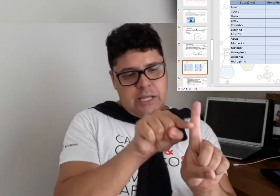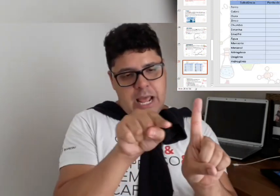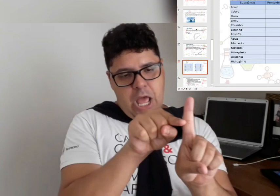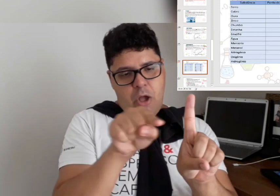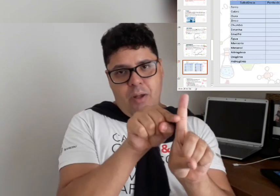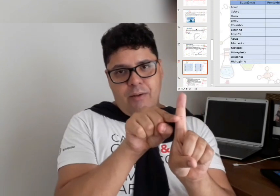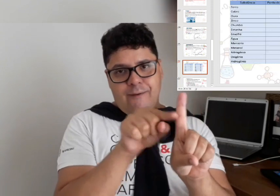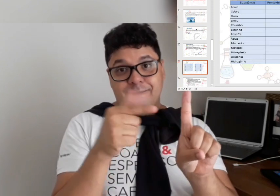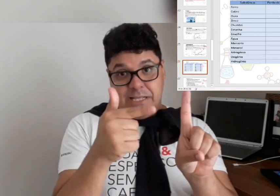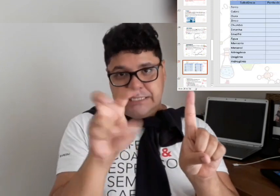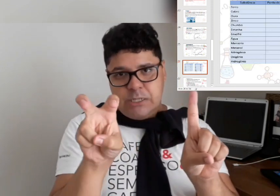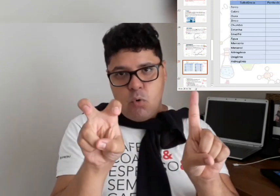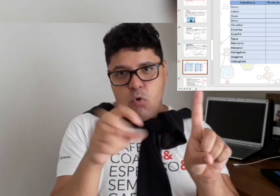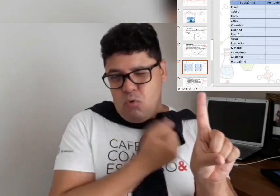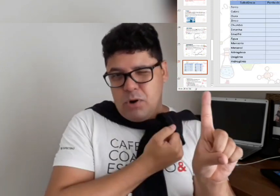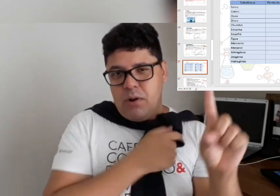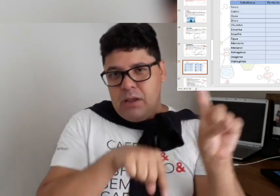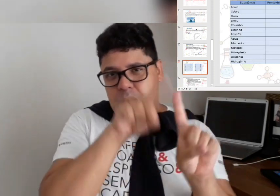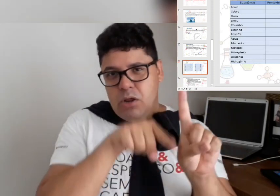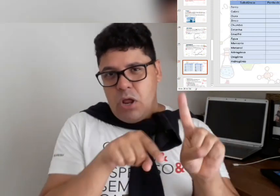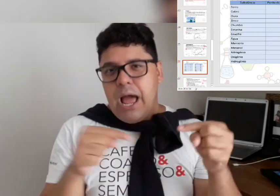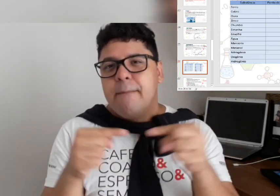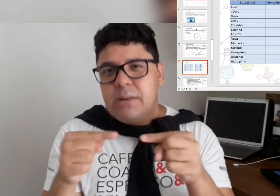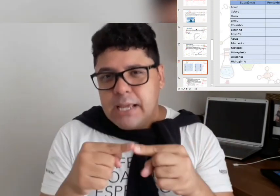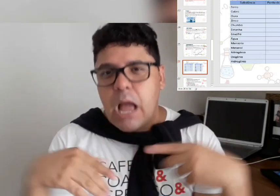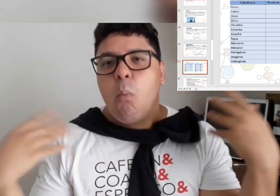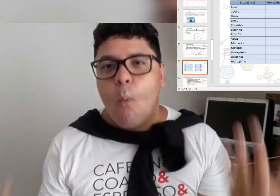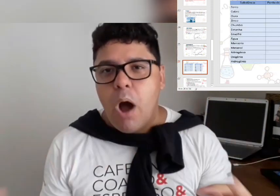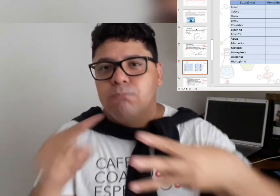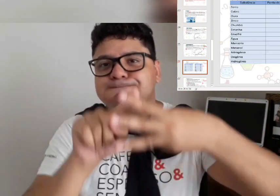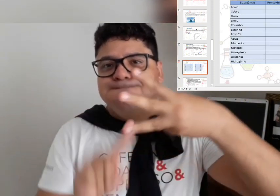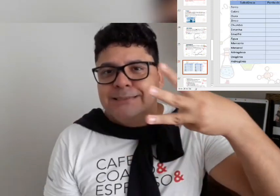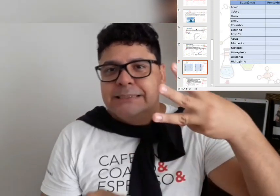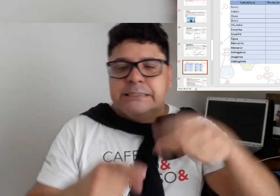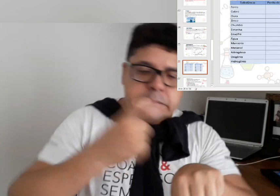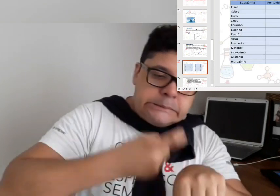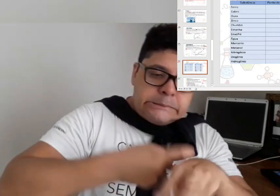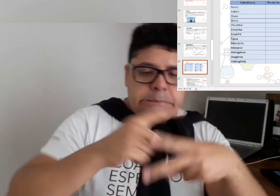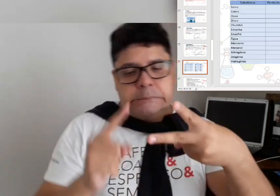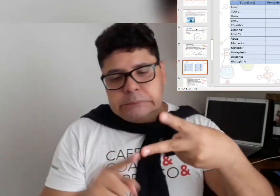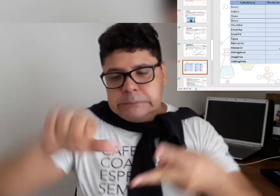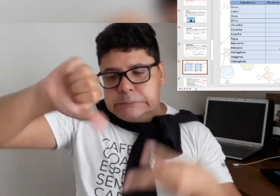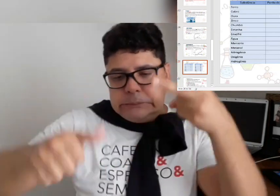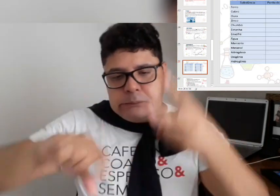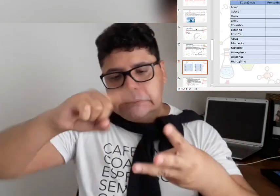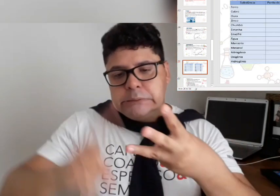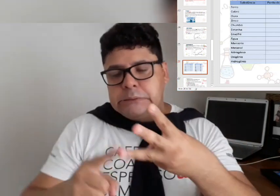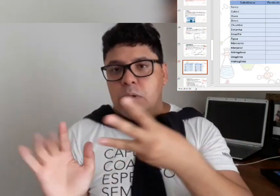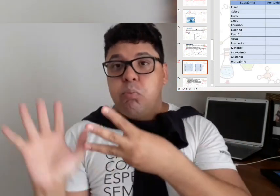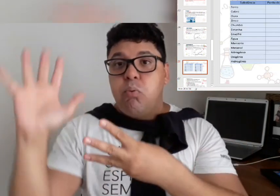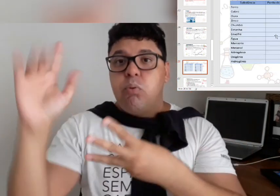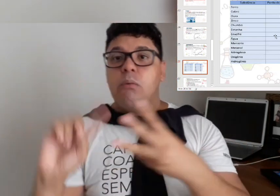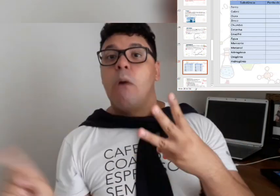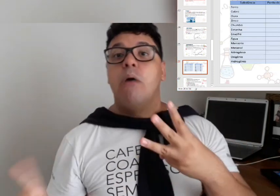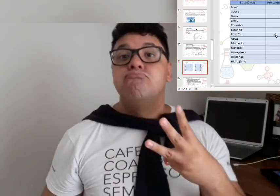em 25 graus, o enxofre está sólido, líquido ou gasoso? Ó, você vai pensar, ó,